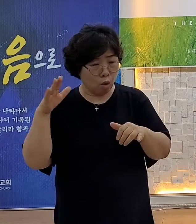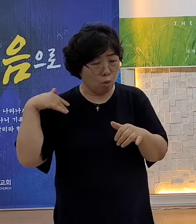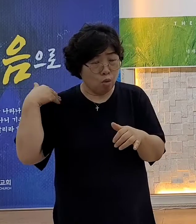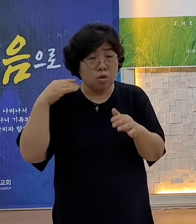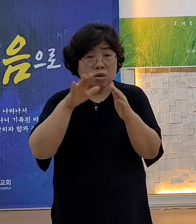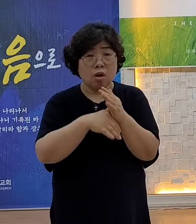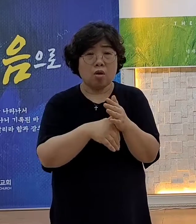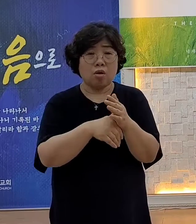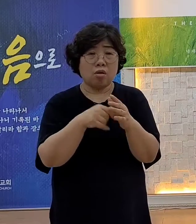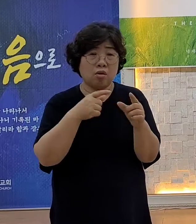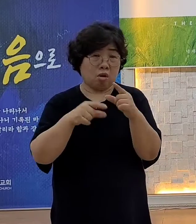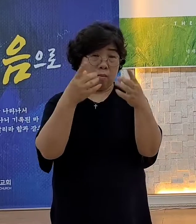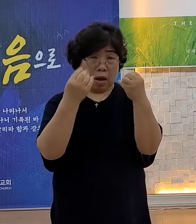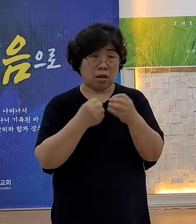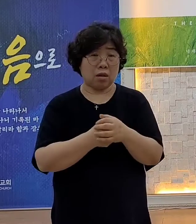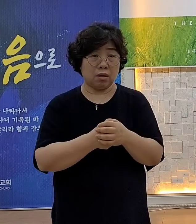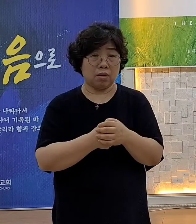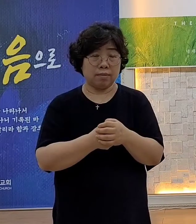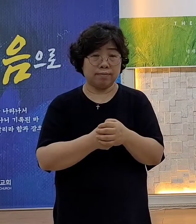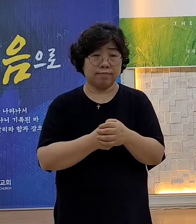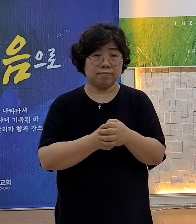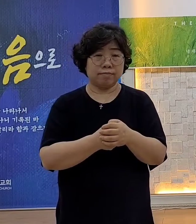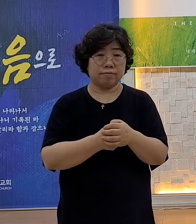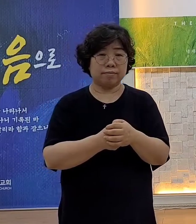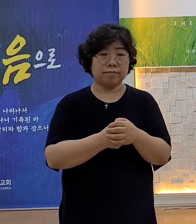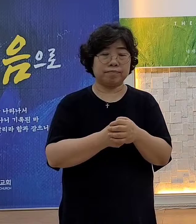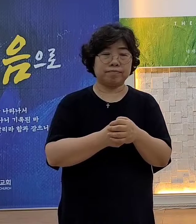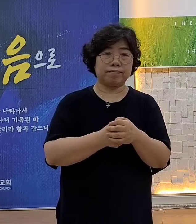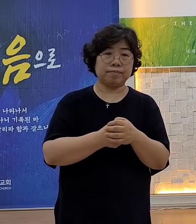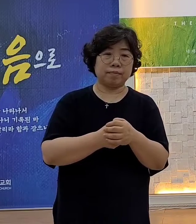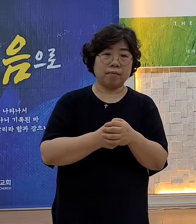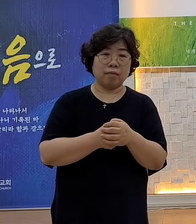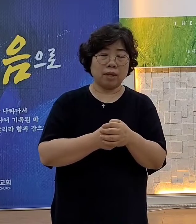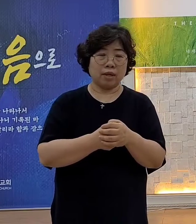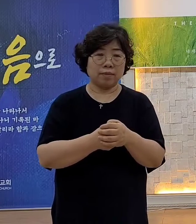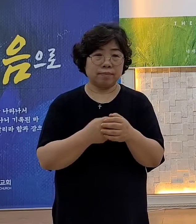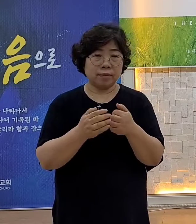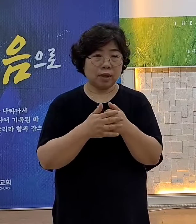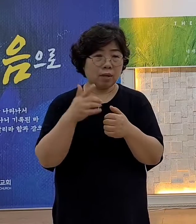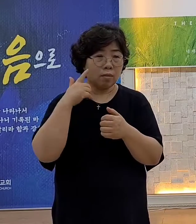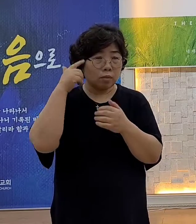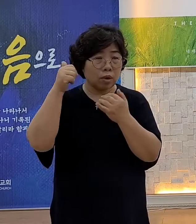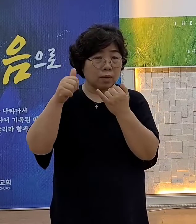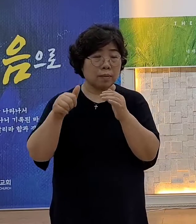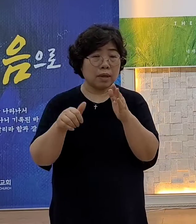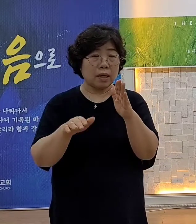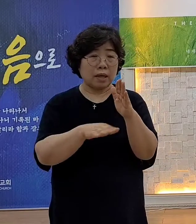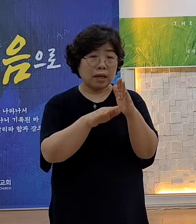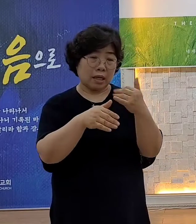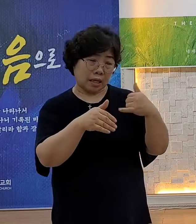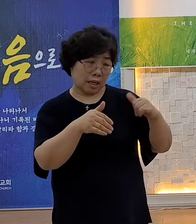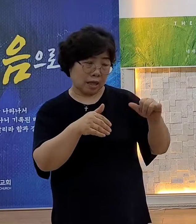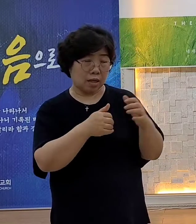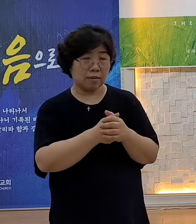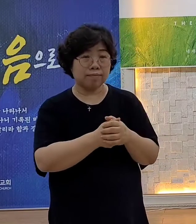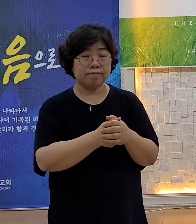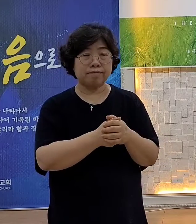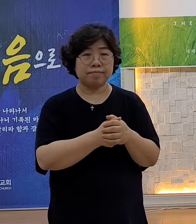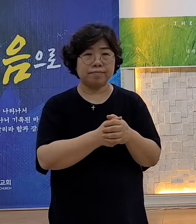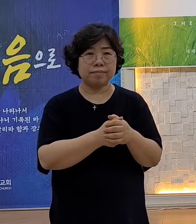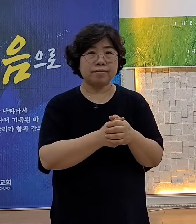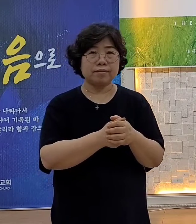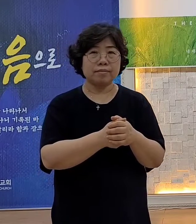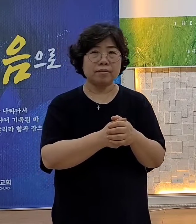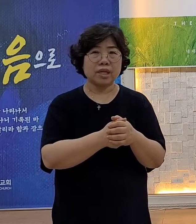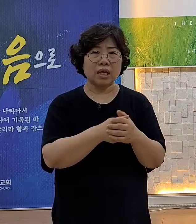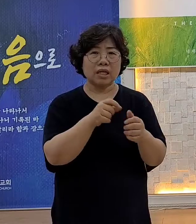때나 또는 자기 개인적으로 특별한 감사의 제목이 있거나 이런 절기가 되면 본인 이름으로 써서 아니면 명절에